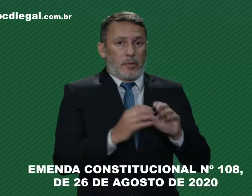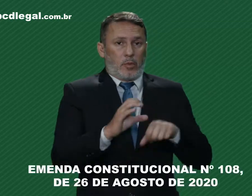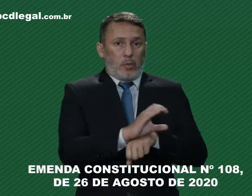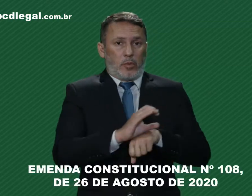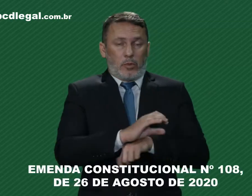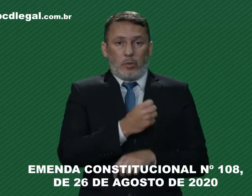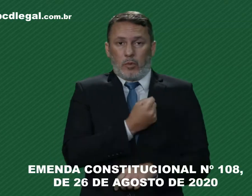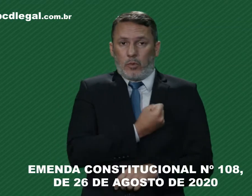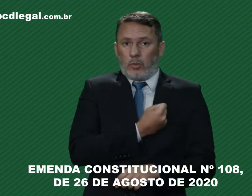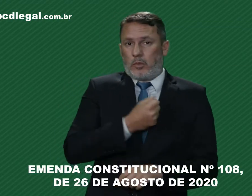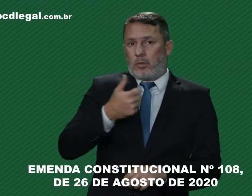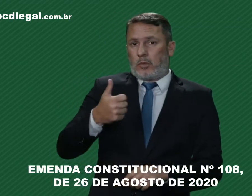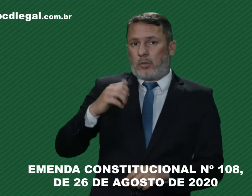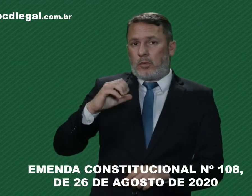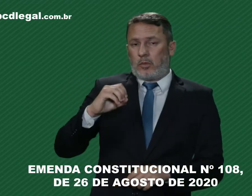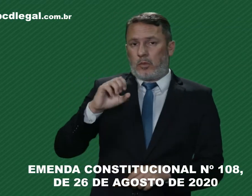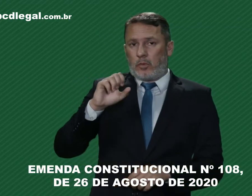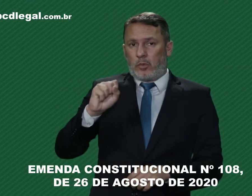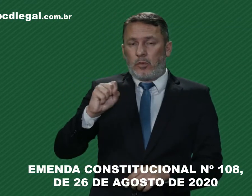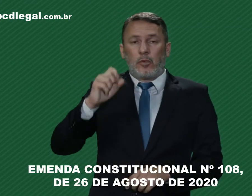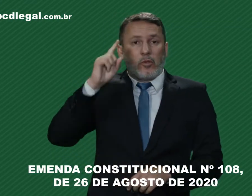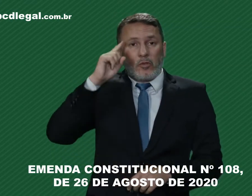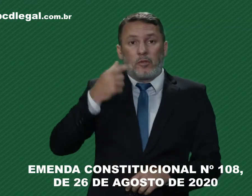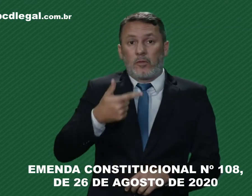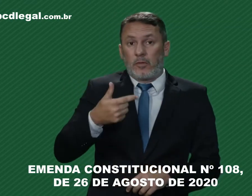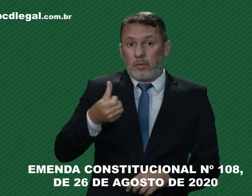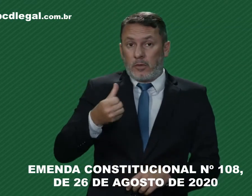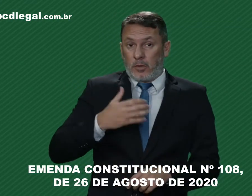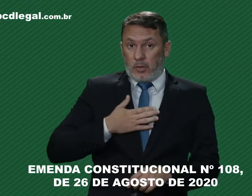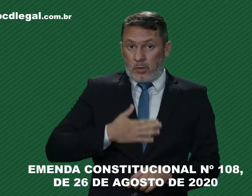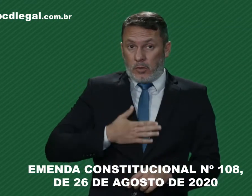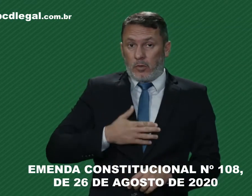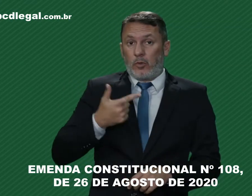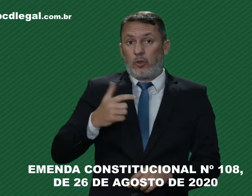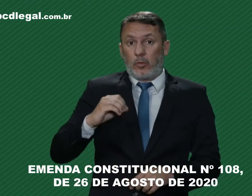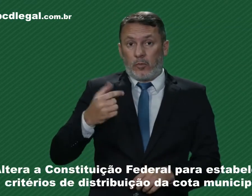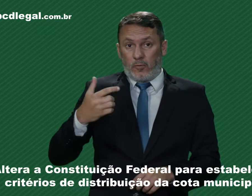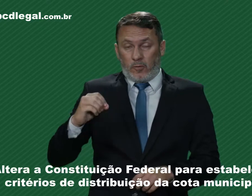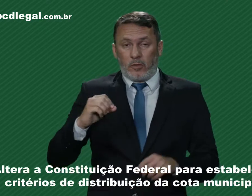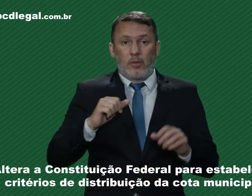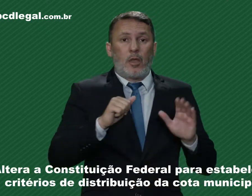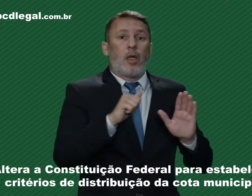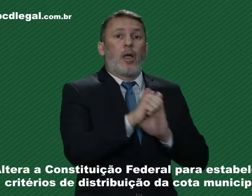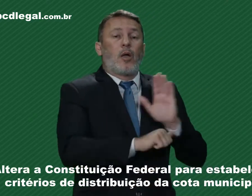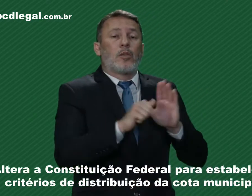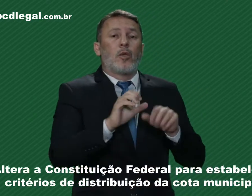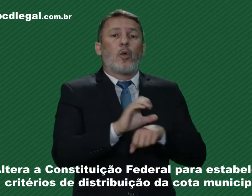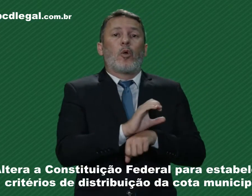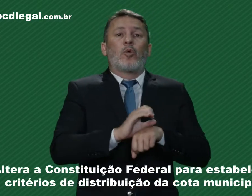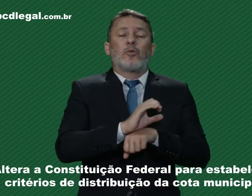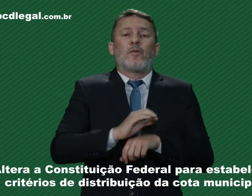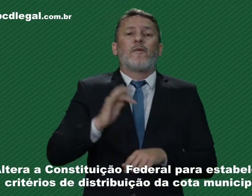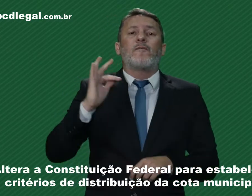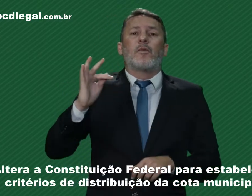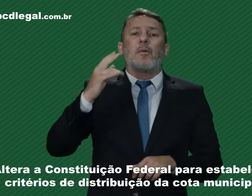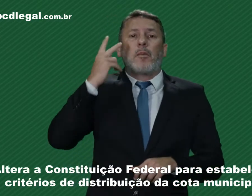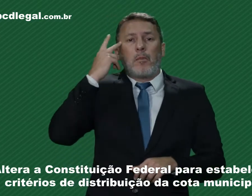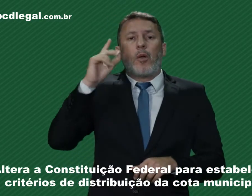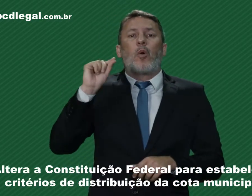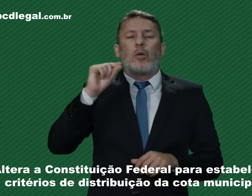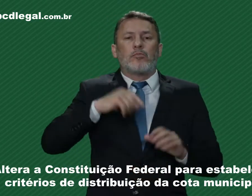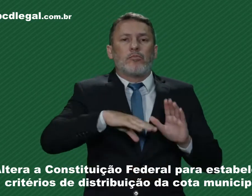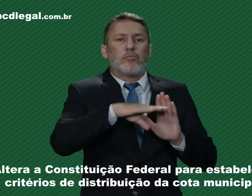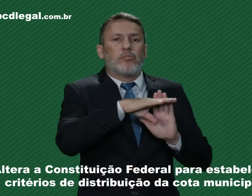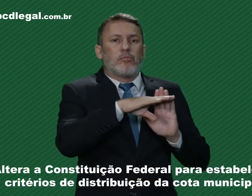Emenda Constitucional número 108, de 26 de agosto de 2020, altera a Constituição Federal